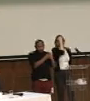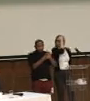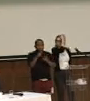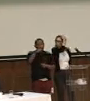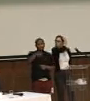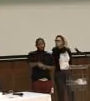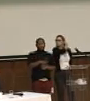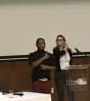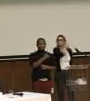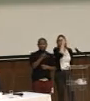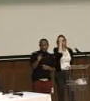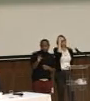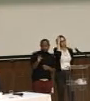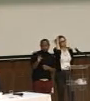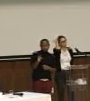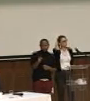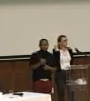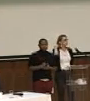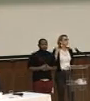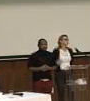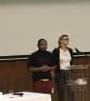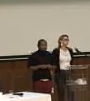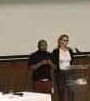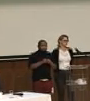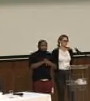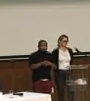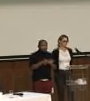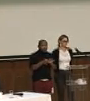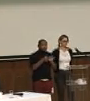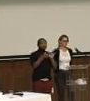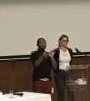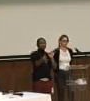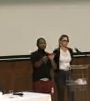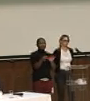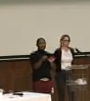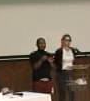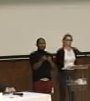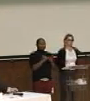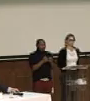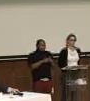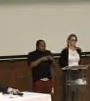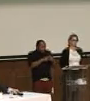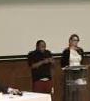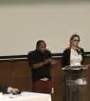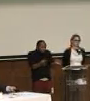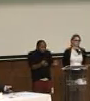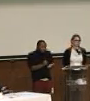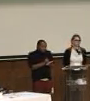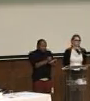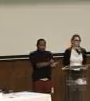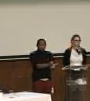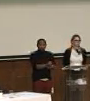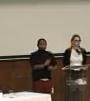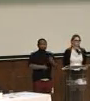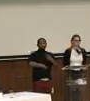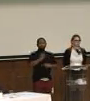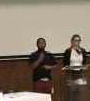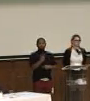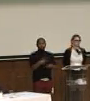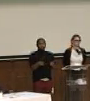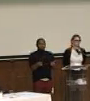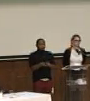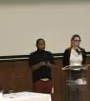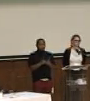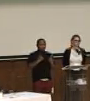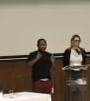do Distrito Federal e do entorno. A educação à distância ela é muito mais do que uma ferramenta. Ela é a possibilidade de levar a educação